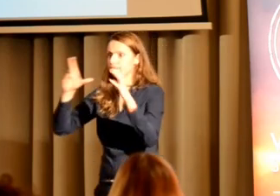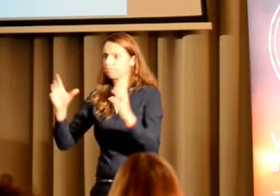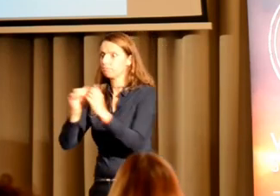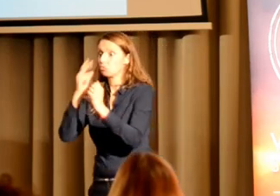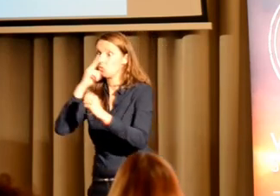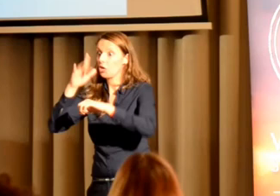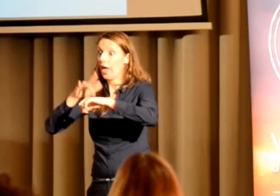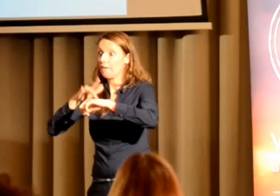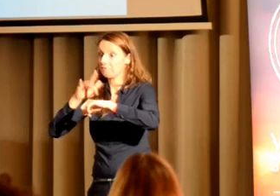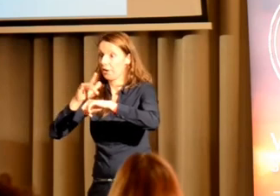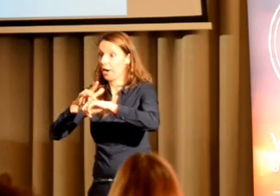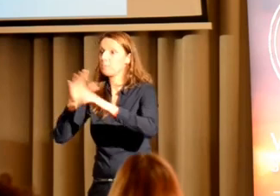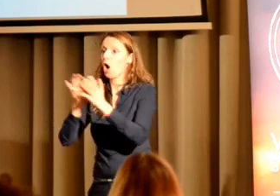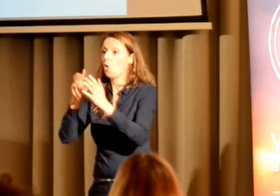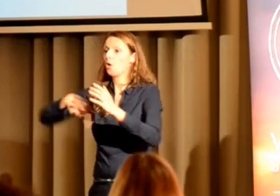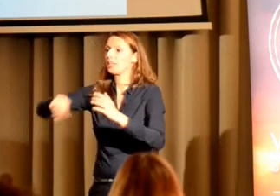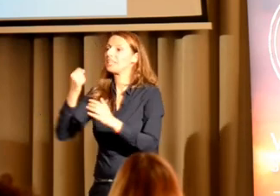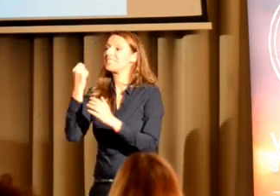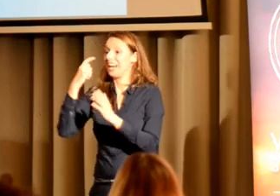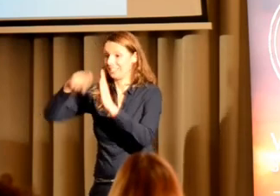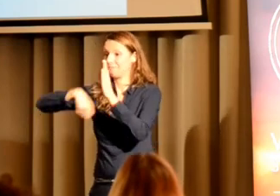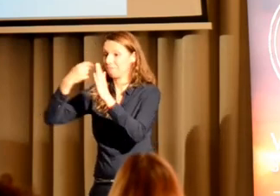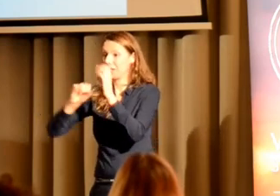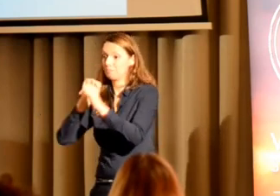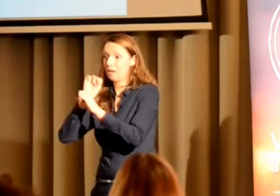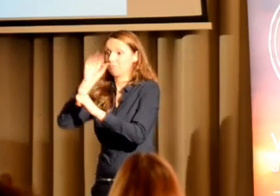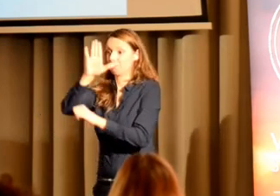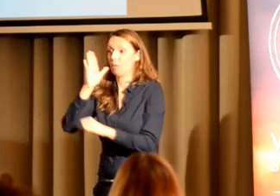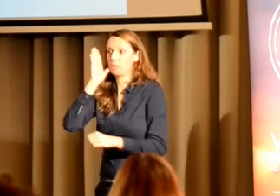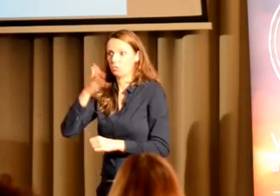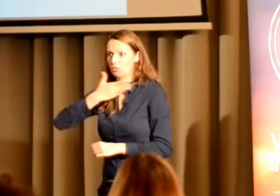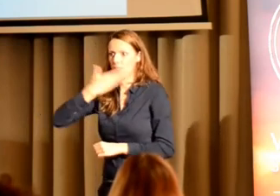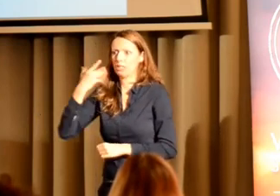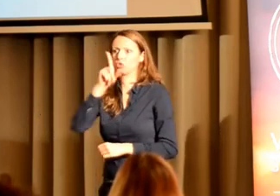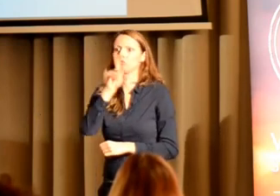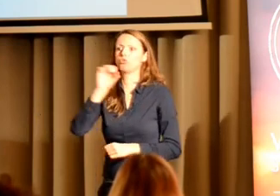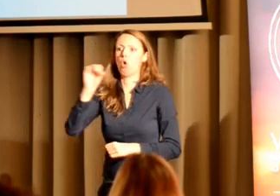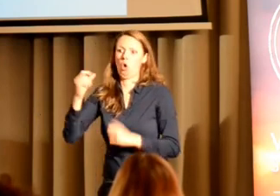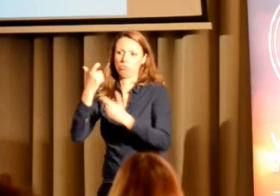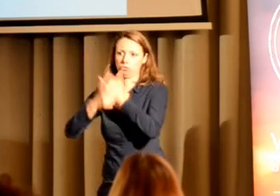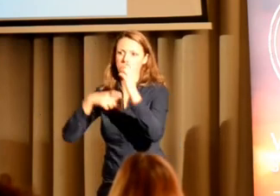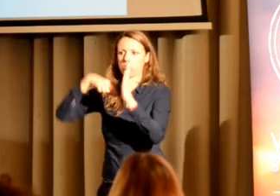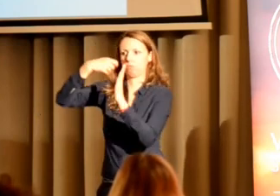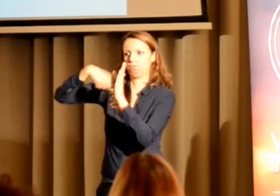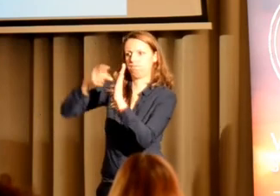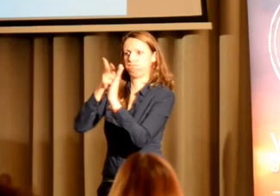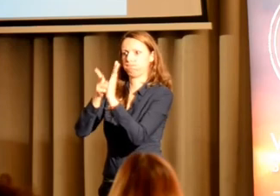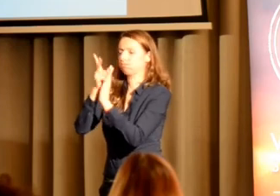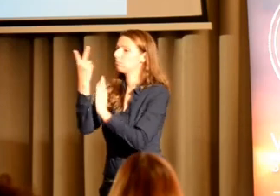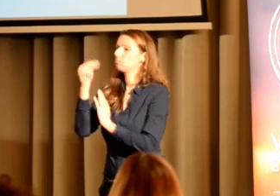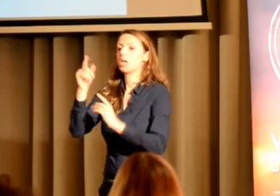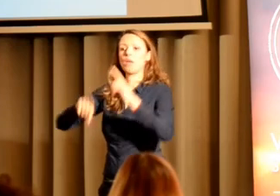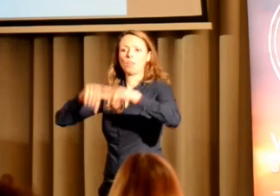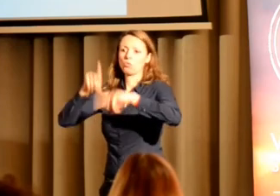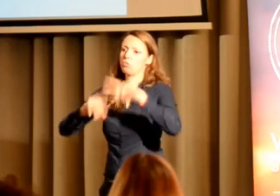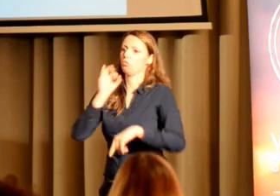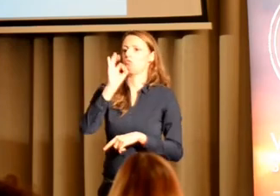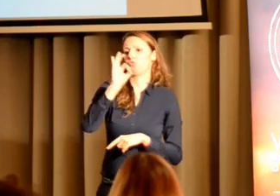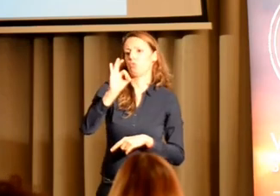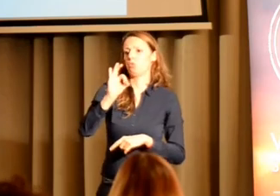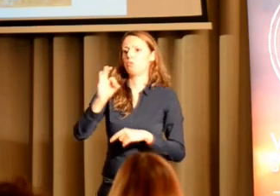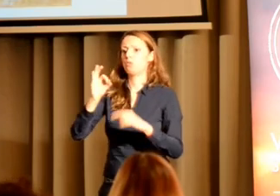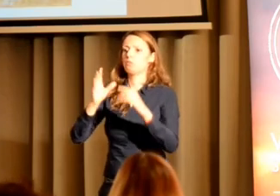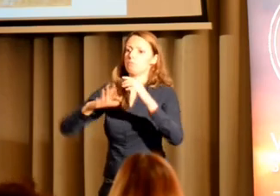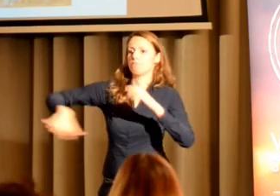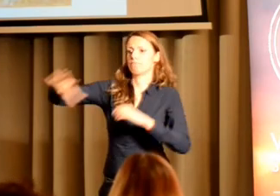są filmy nagrane w ogrodach zoologicznych, to są wilki nagrane w środowisku naturalnym w polskich lasach, właśnie w ramach naszych